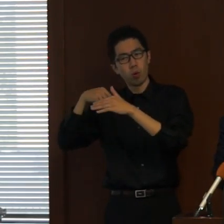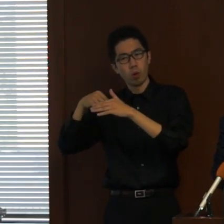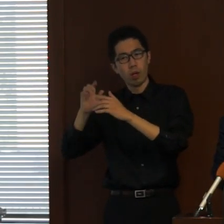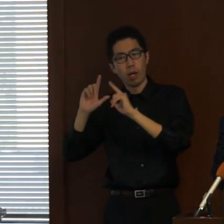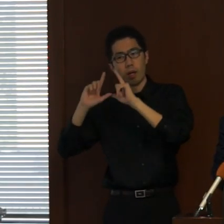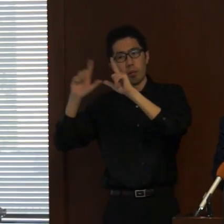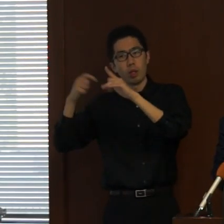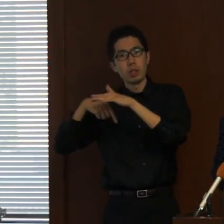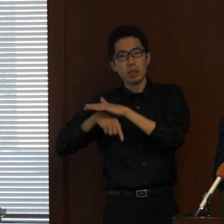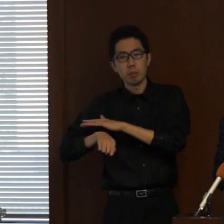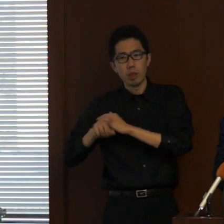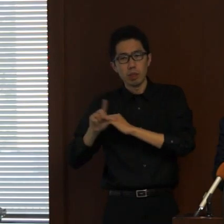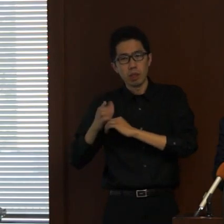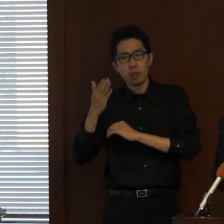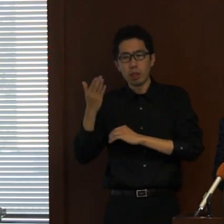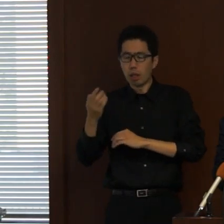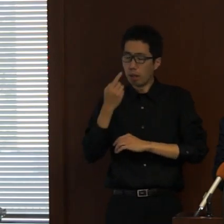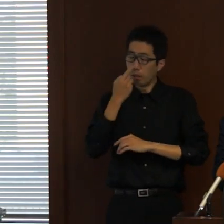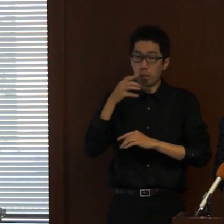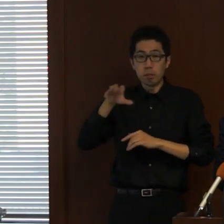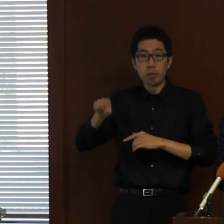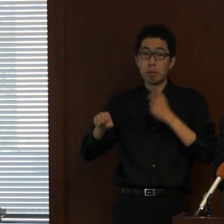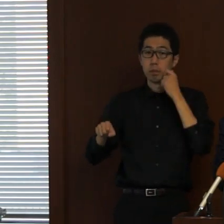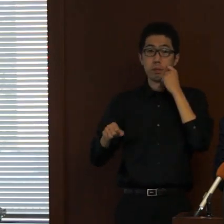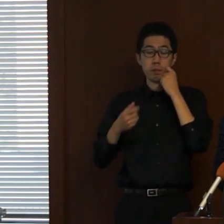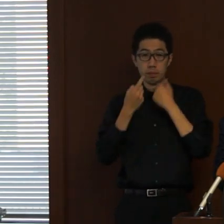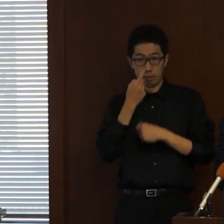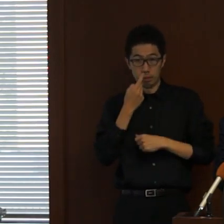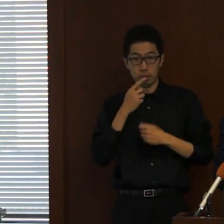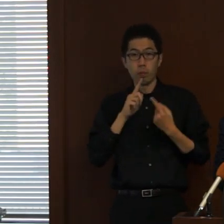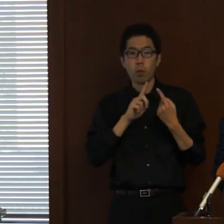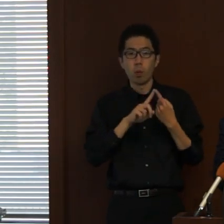と、我々からすると